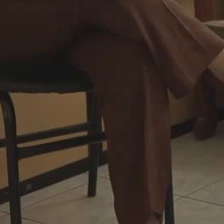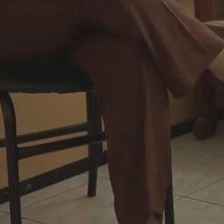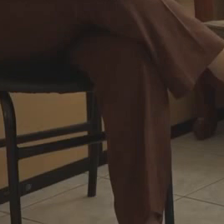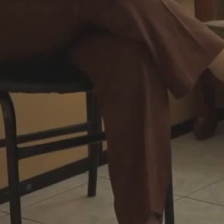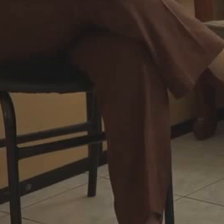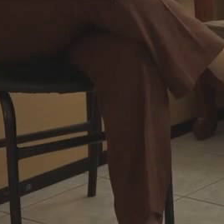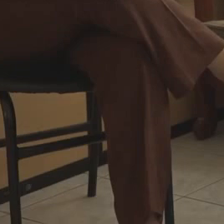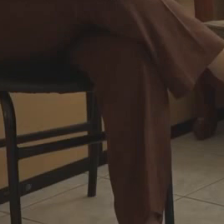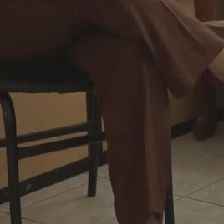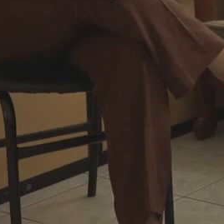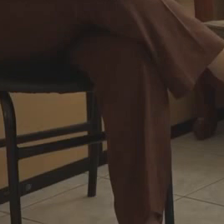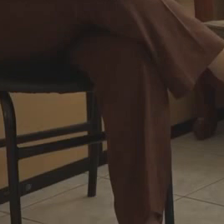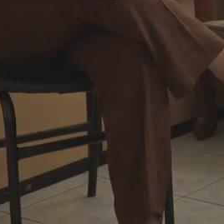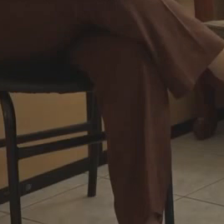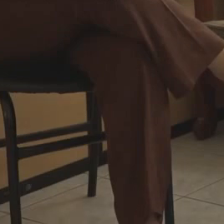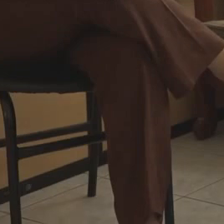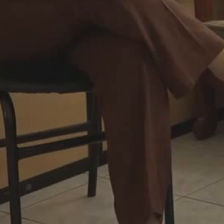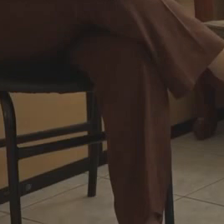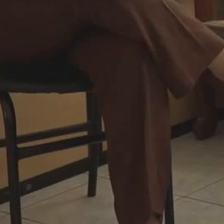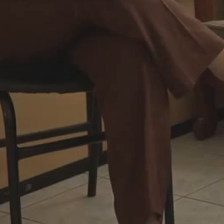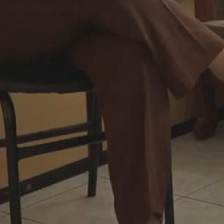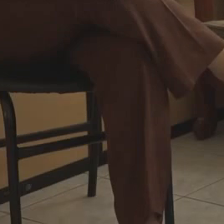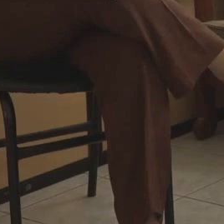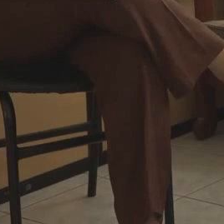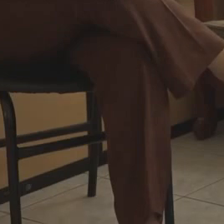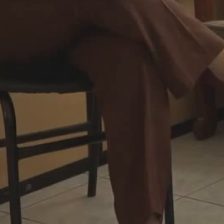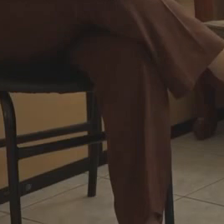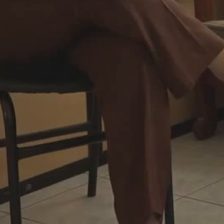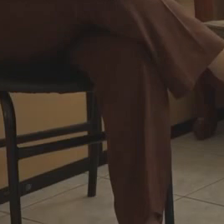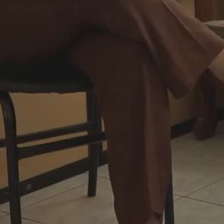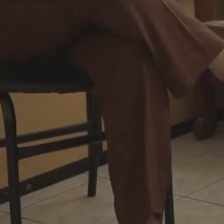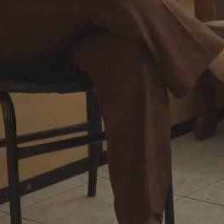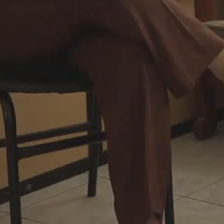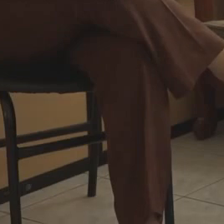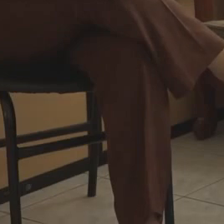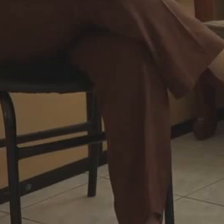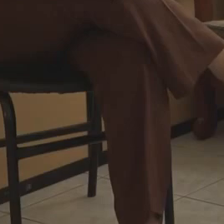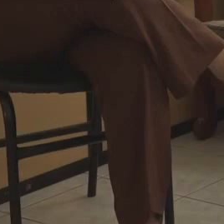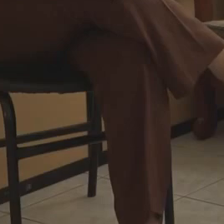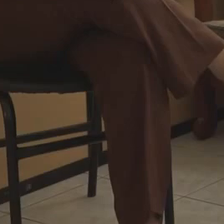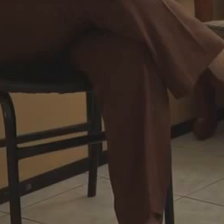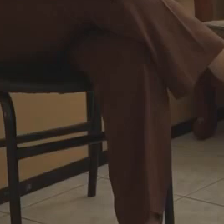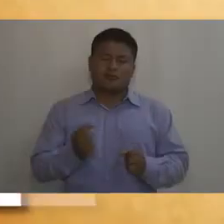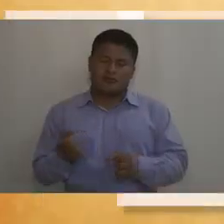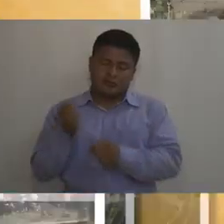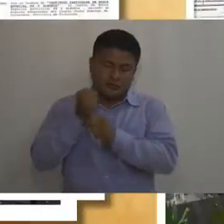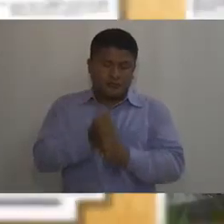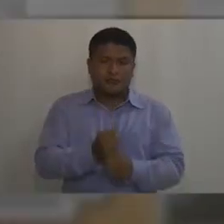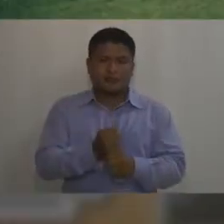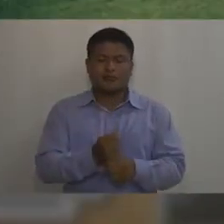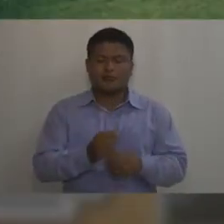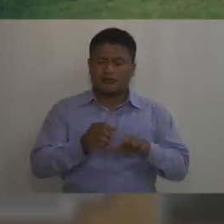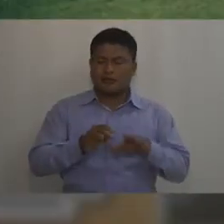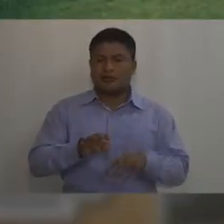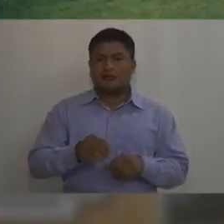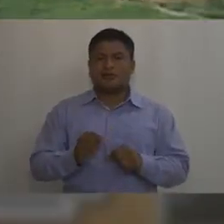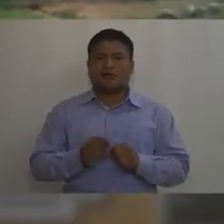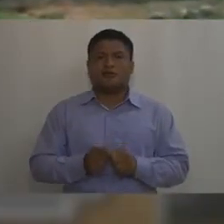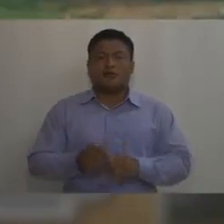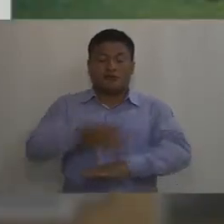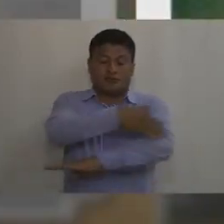de la Cámara Junior, aportan para empezar esta gran obra que se creó